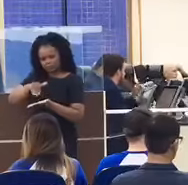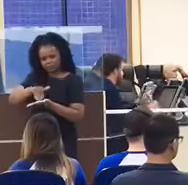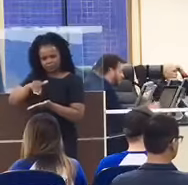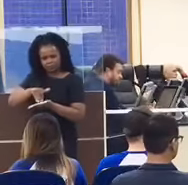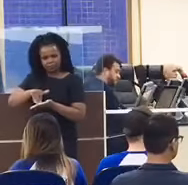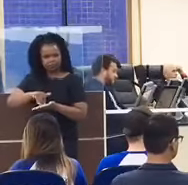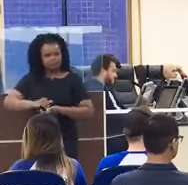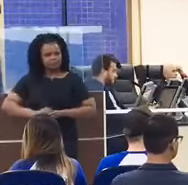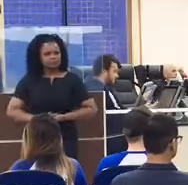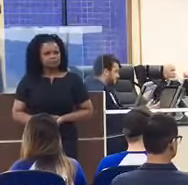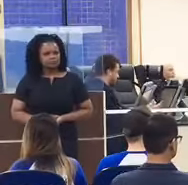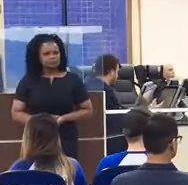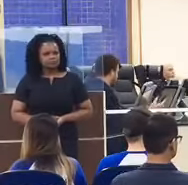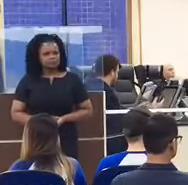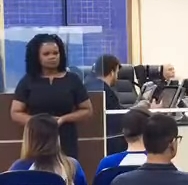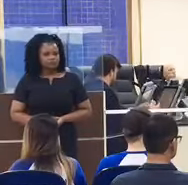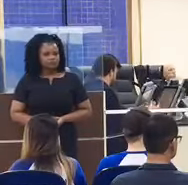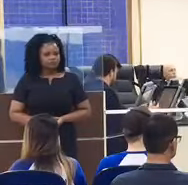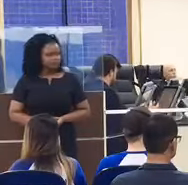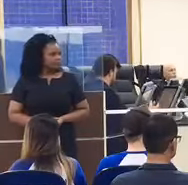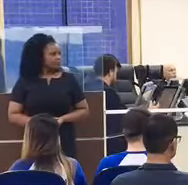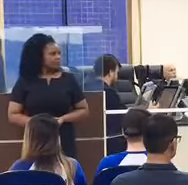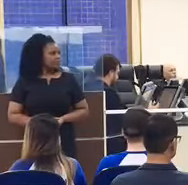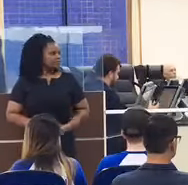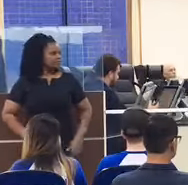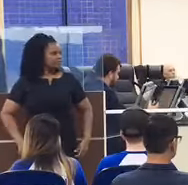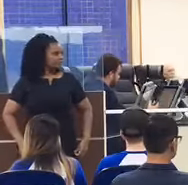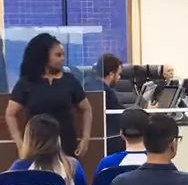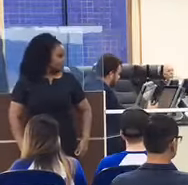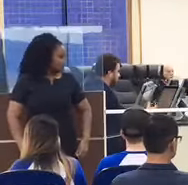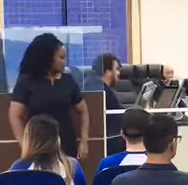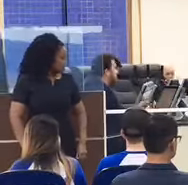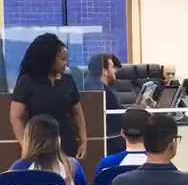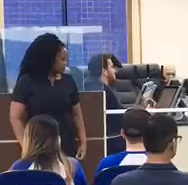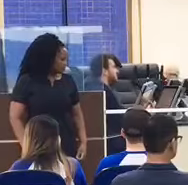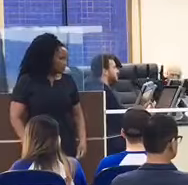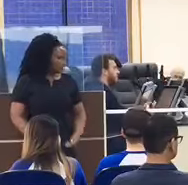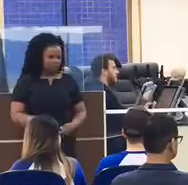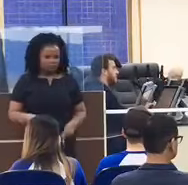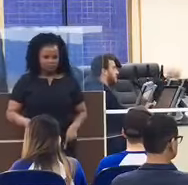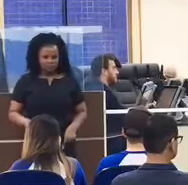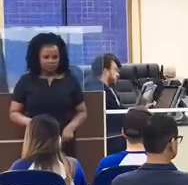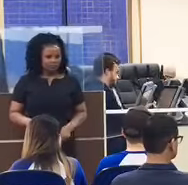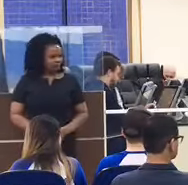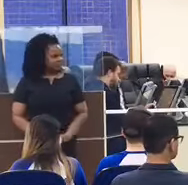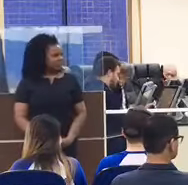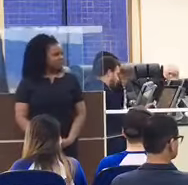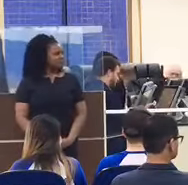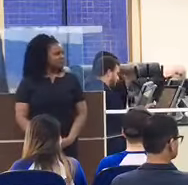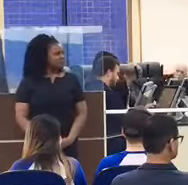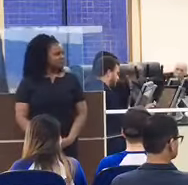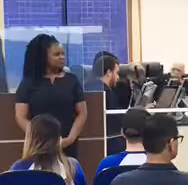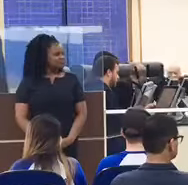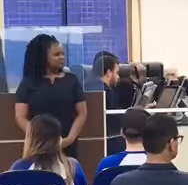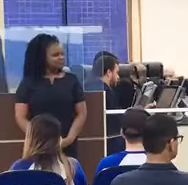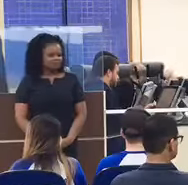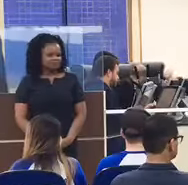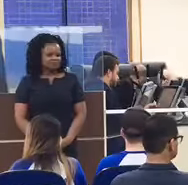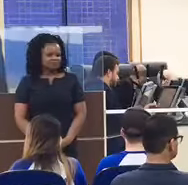Presidente da Casa de Leis da Câmara Municipal de Paranaguá, Valdir Leite, abre os trabalhos na primeira